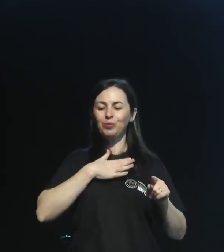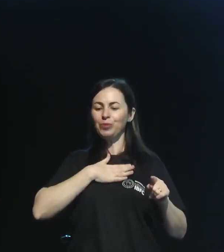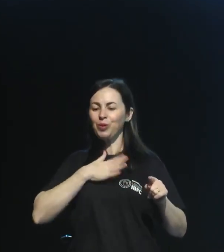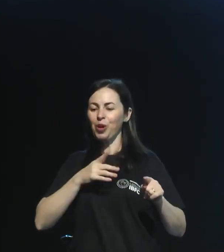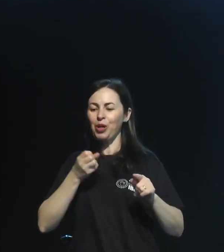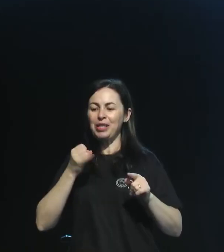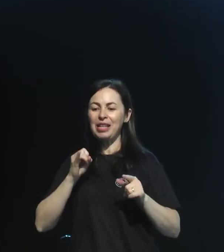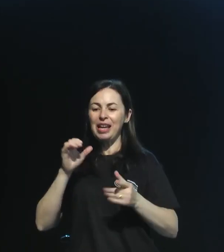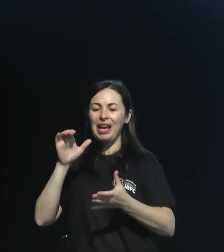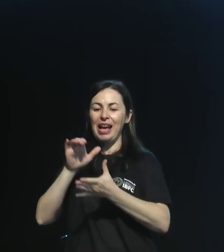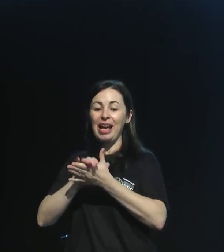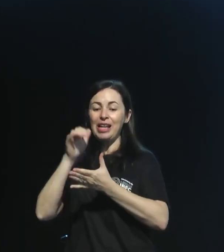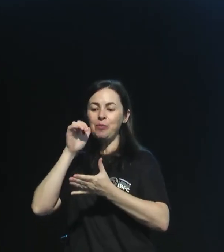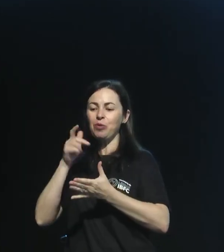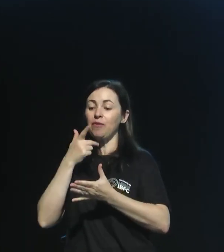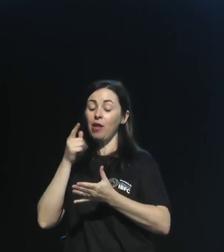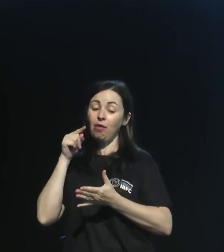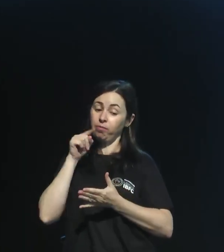de Deus.